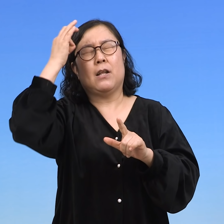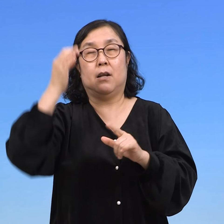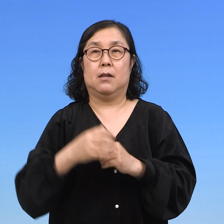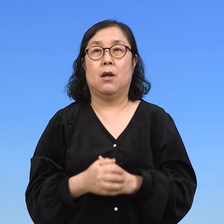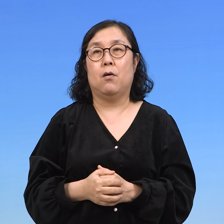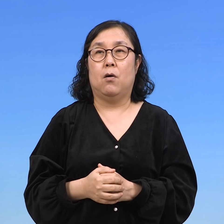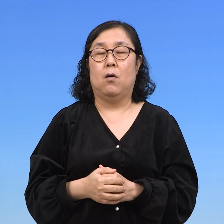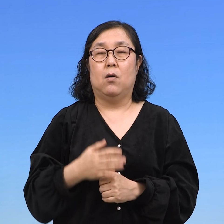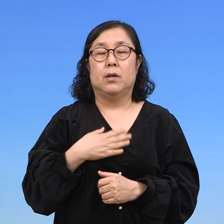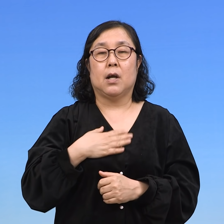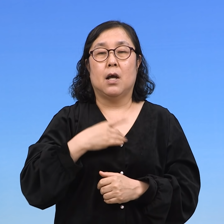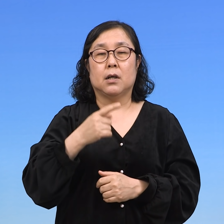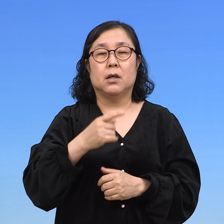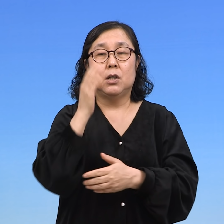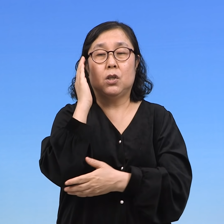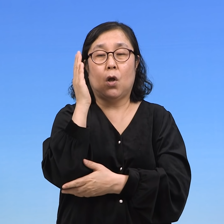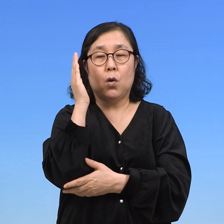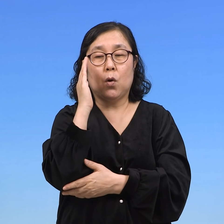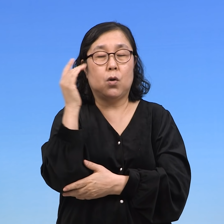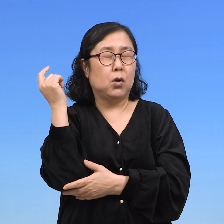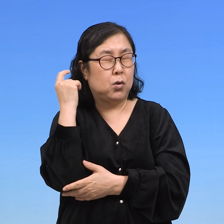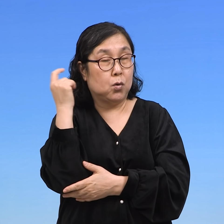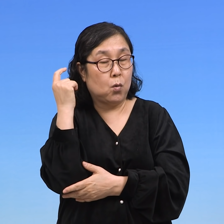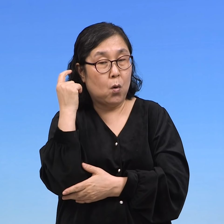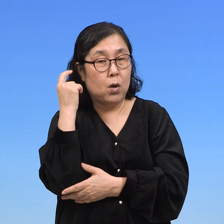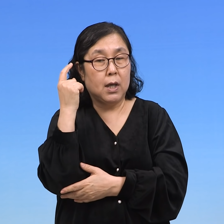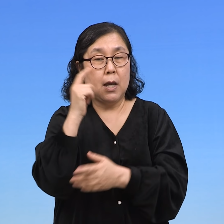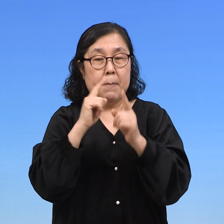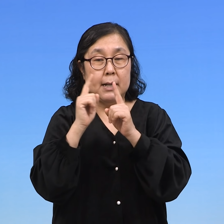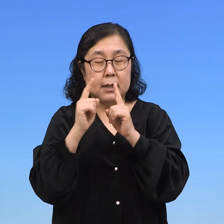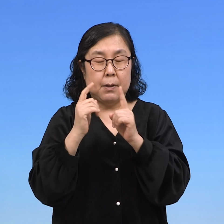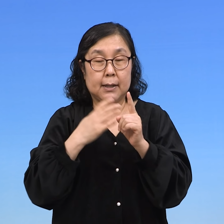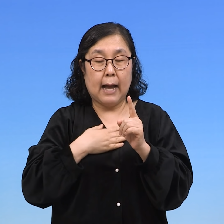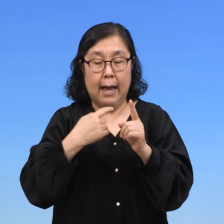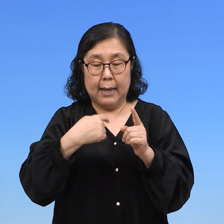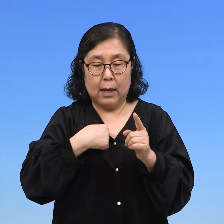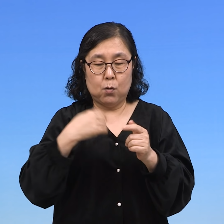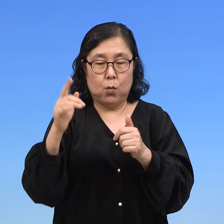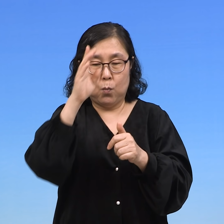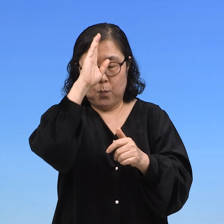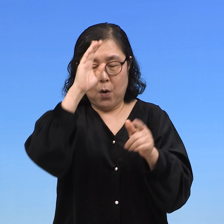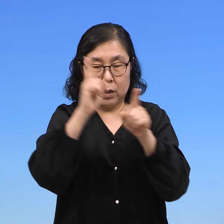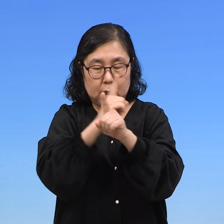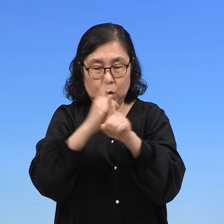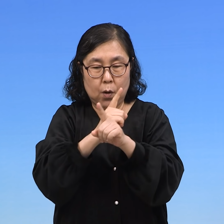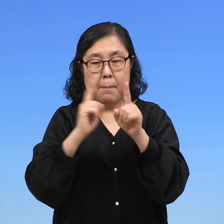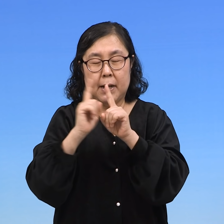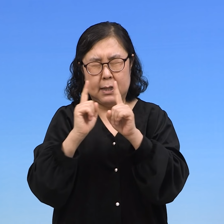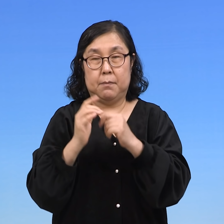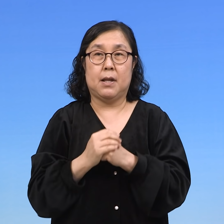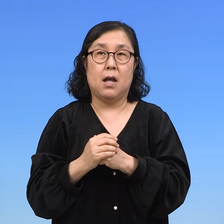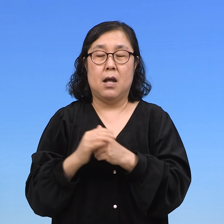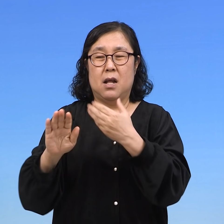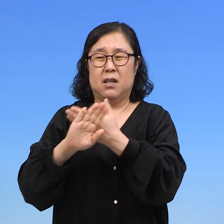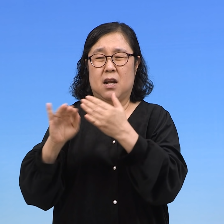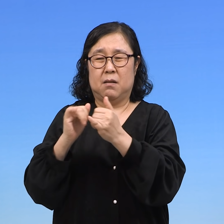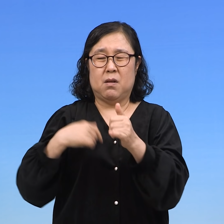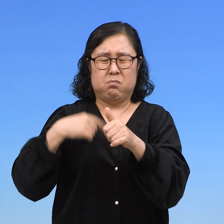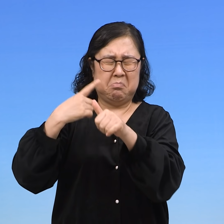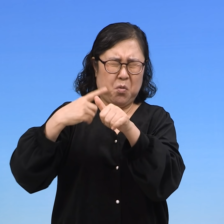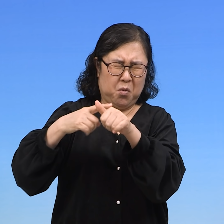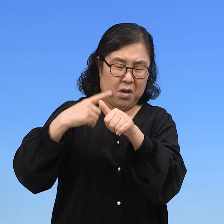너무 그게 공감이 돼서 누가 보면 6장 26절 이 말씀이 저에게도 치료의 말씀이에요 누가 모함을 하고